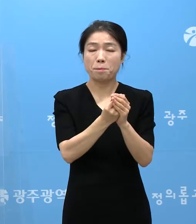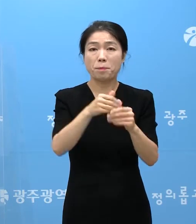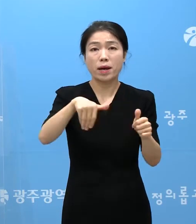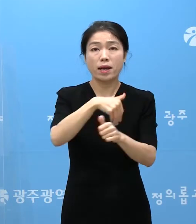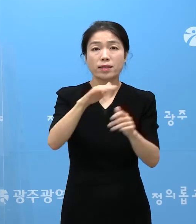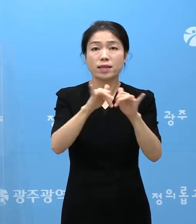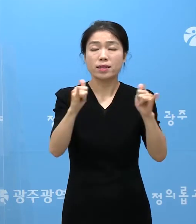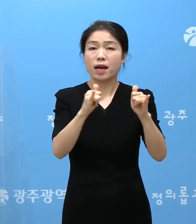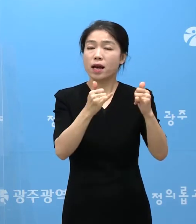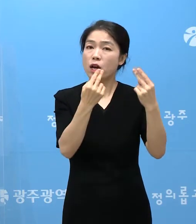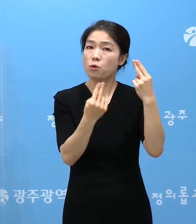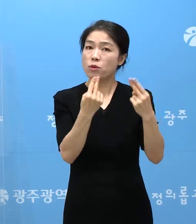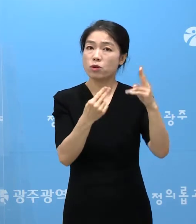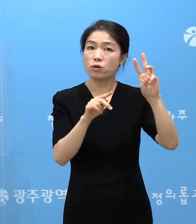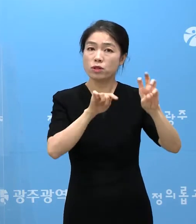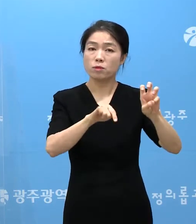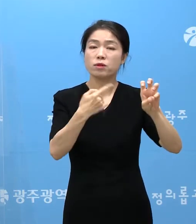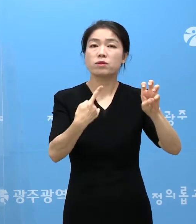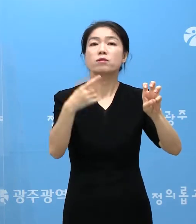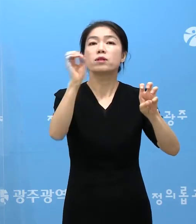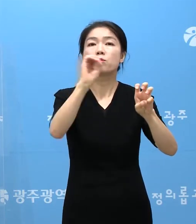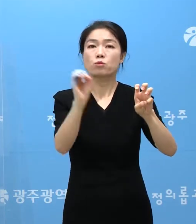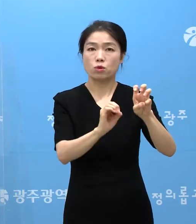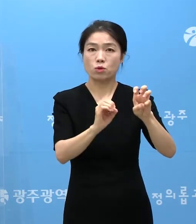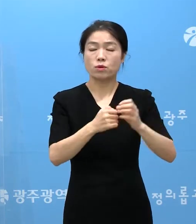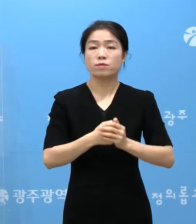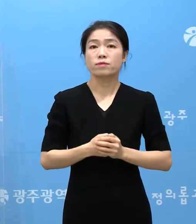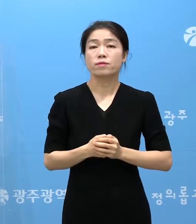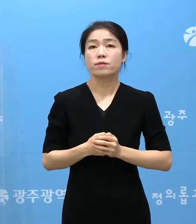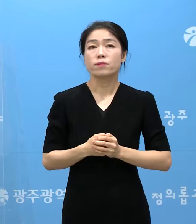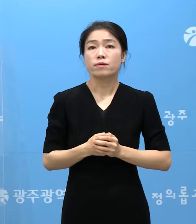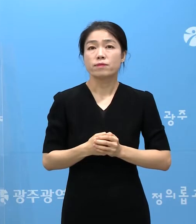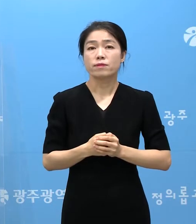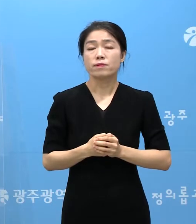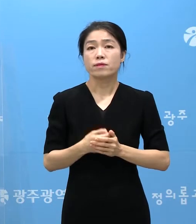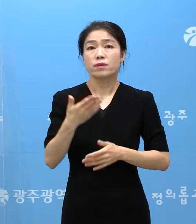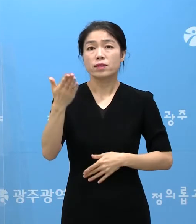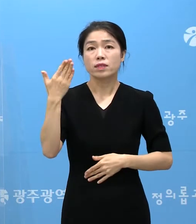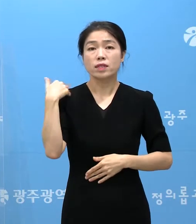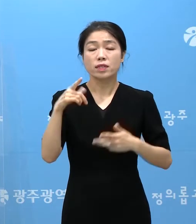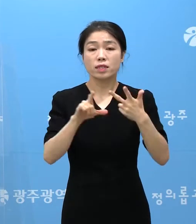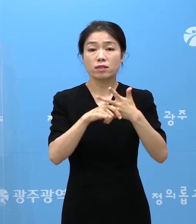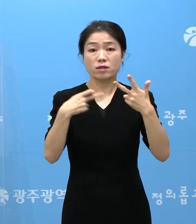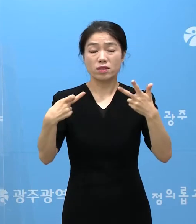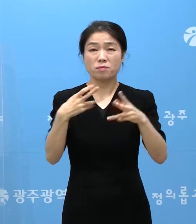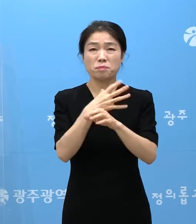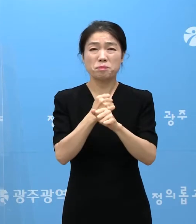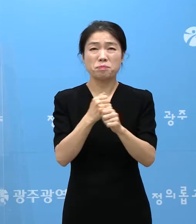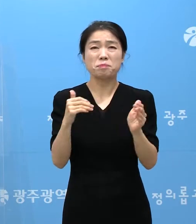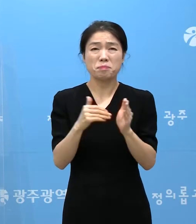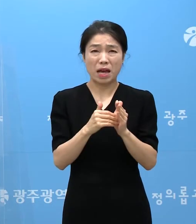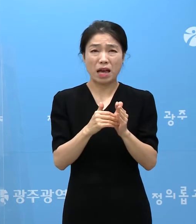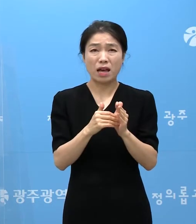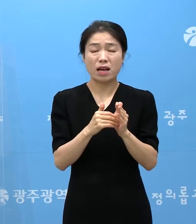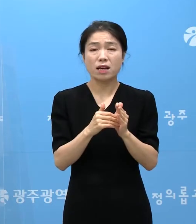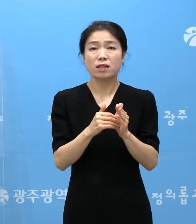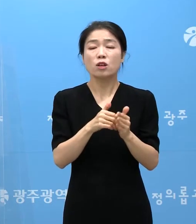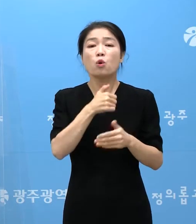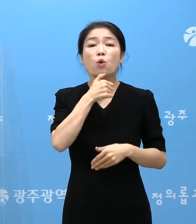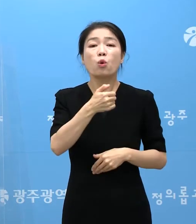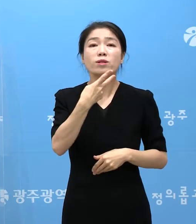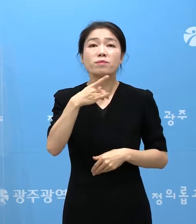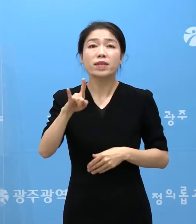현황은 인구 대비 30.1%입니다. 지난 12일 예약 중단되었던